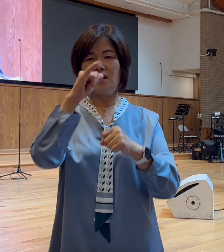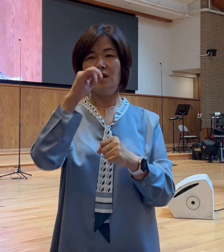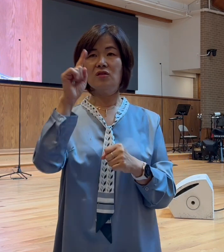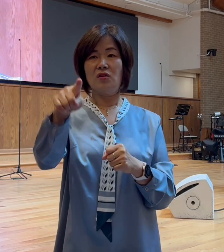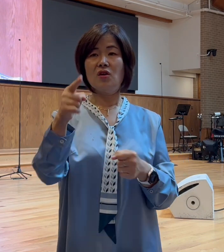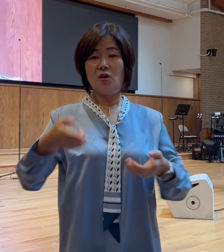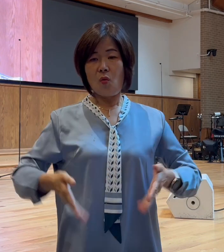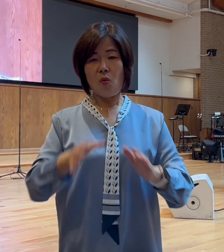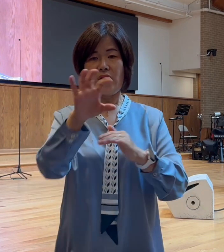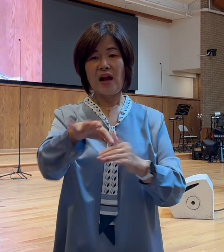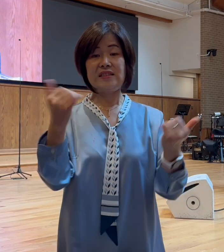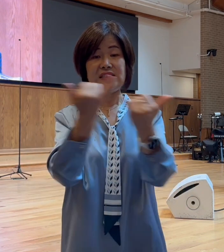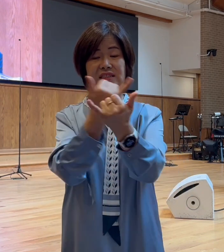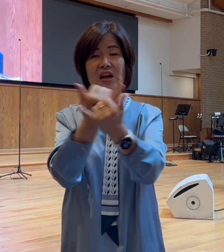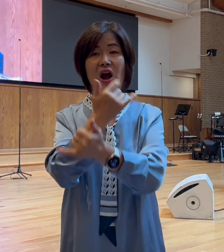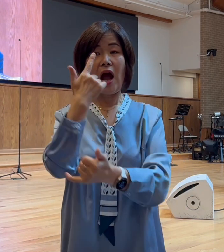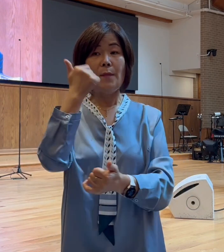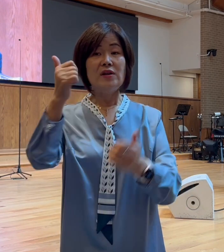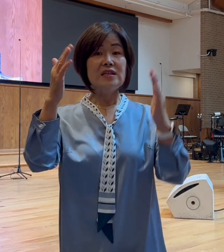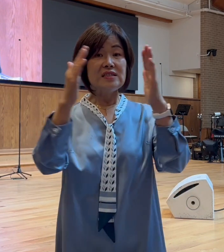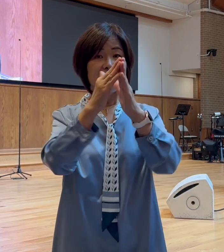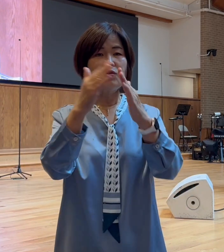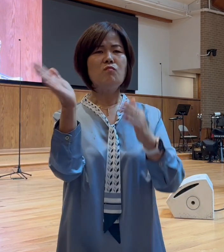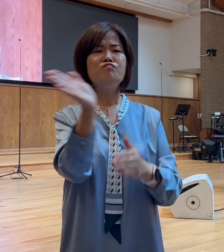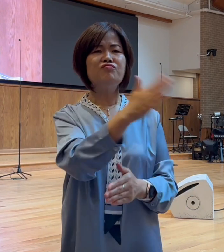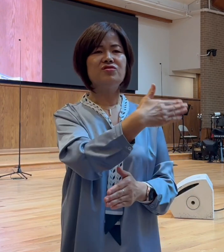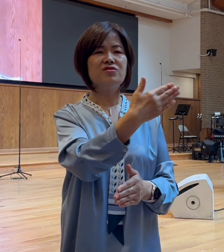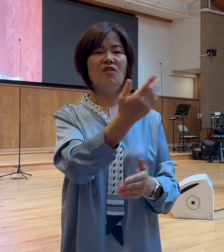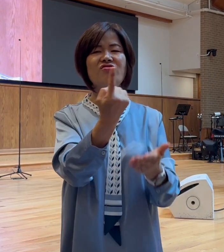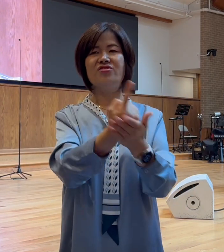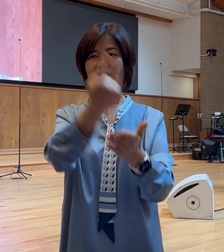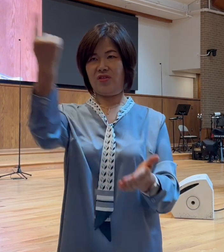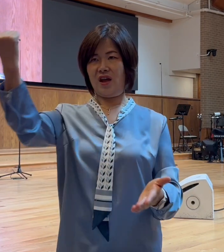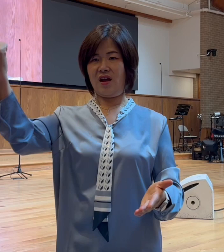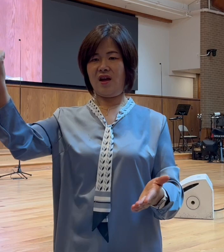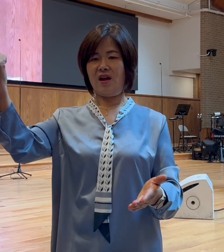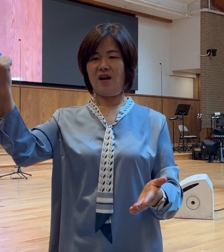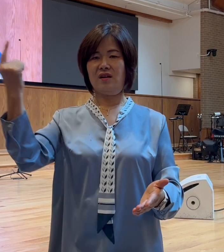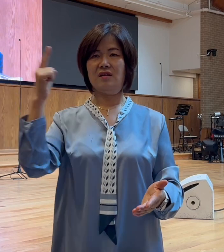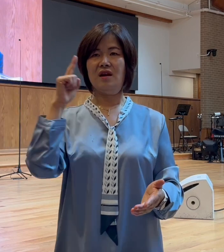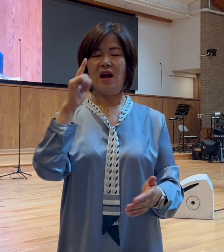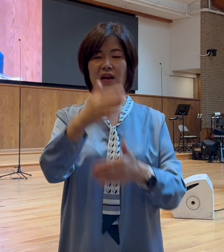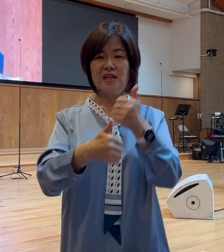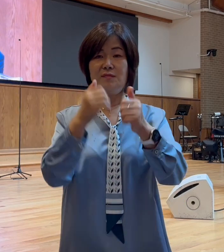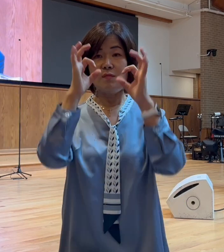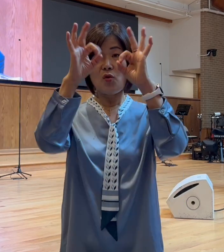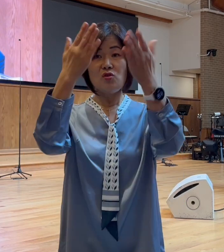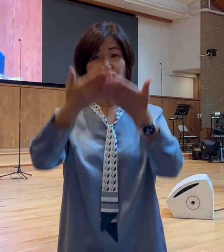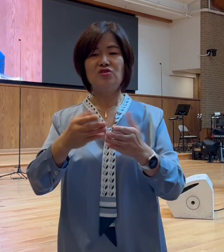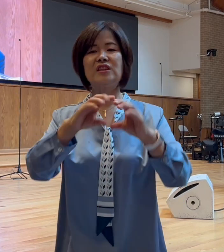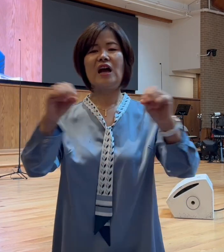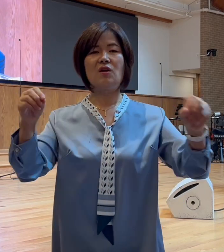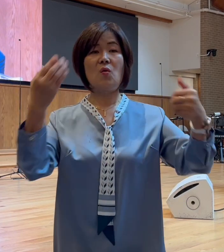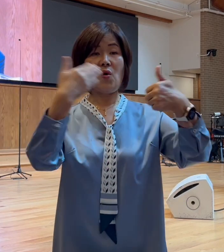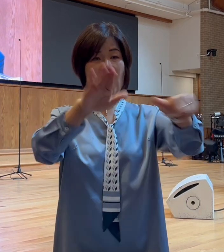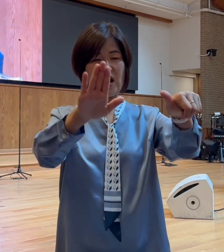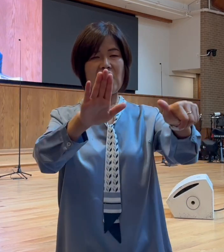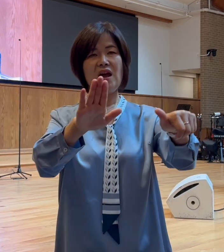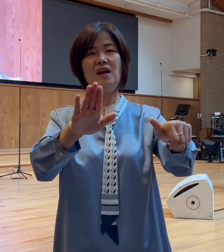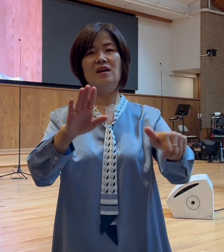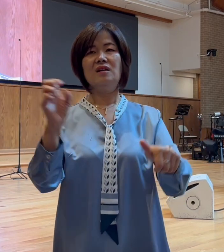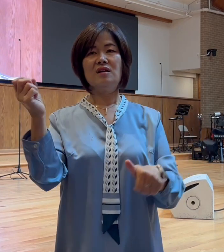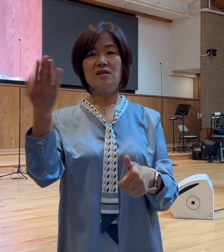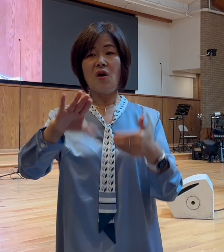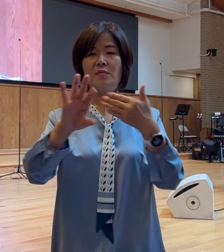너의 고향과 친척과 아버지의 집으로부터, 동사 아닙니다. 떠나는 동사 아니에요. 내가 내게 보여줄 땅으로 가라, 명령입니다.